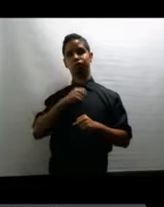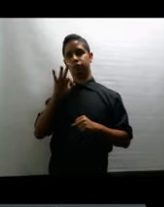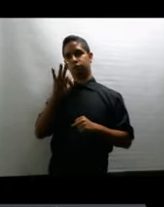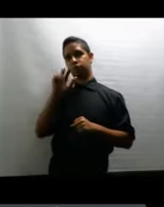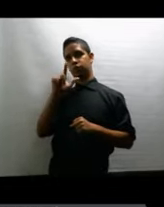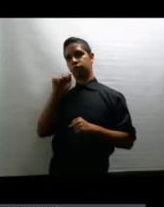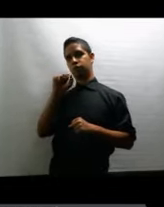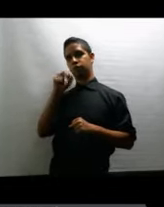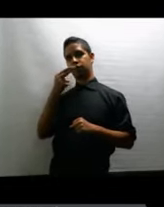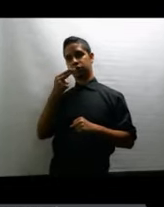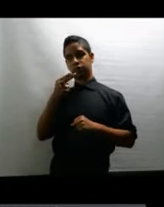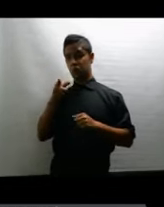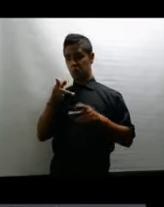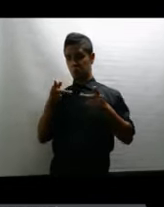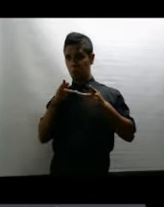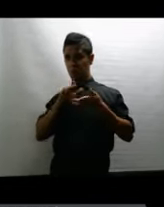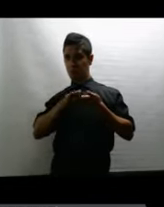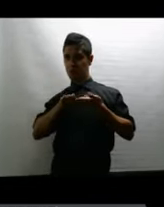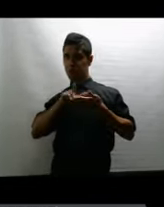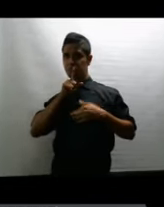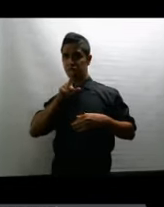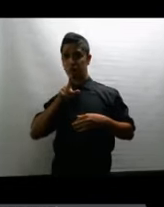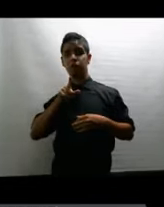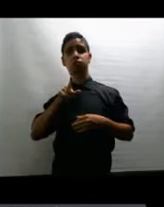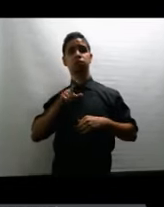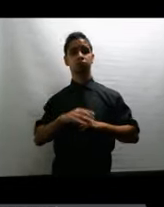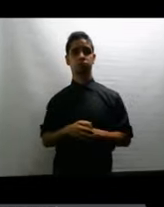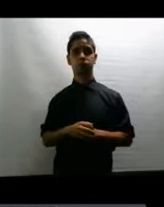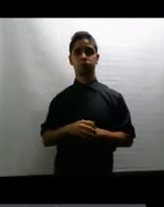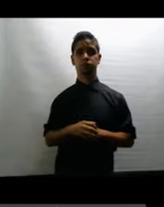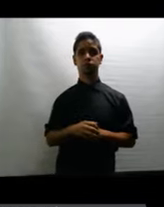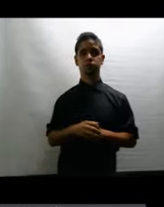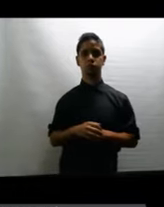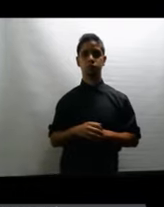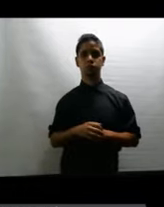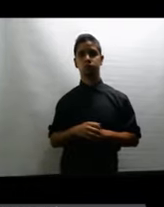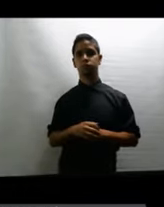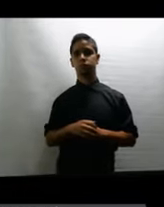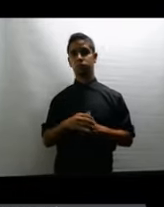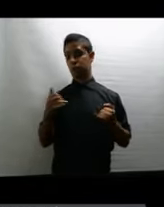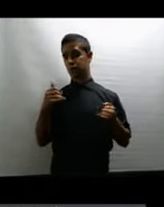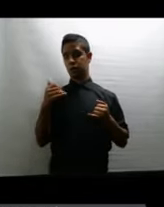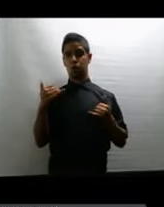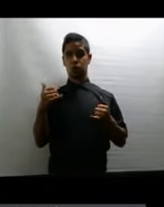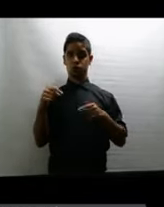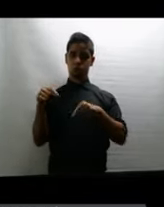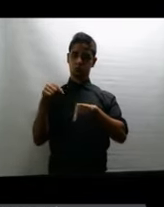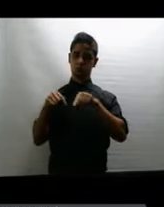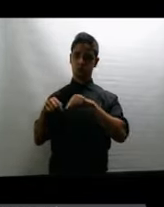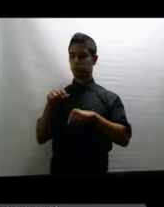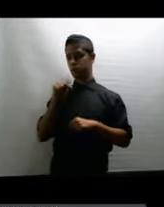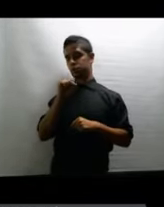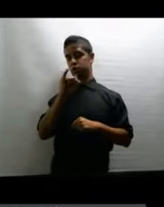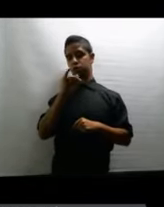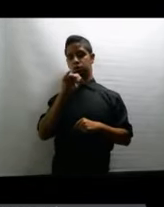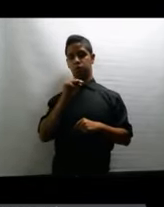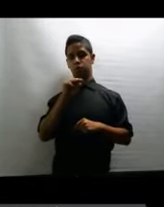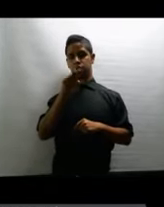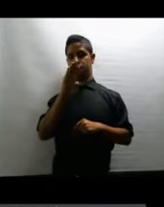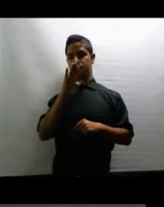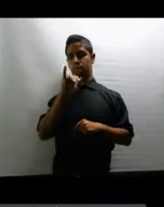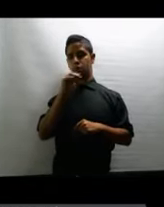es bien chévere el espacio. Y entonces, pues lo. Y ¿verdad? Volviendo a Simbiosis. Se llama